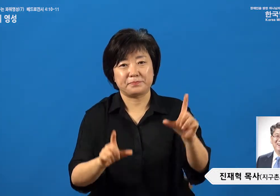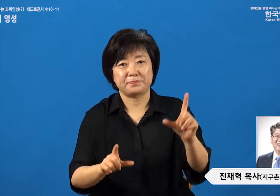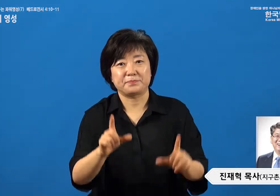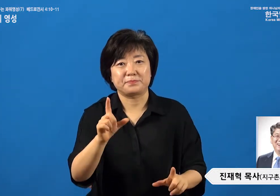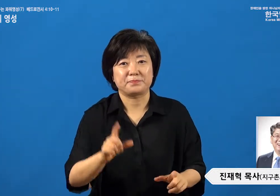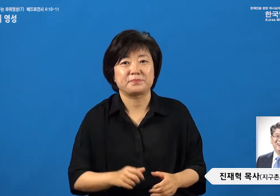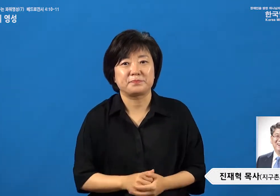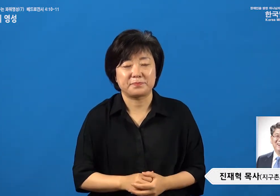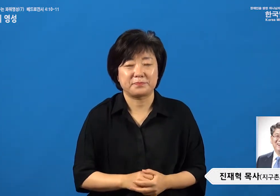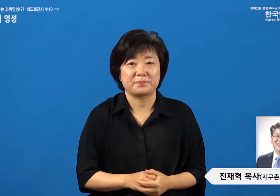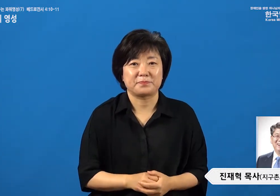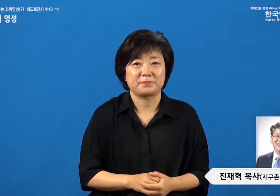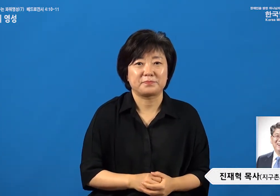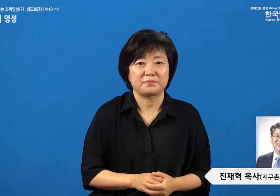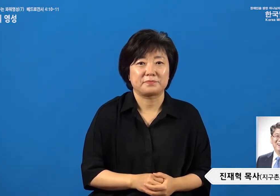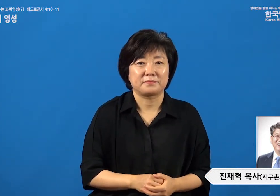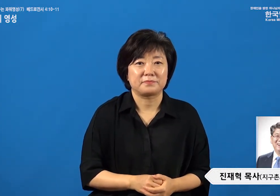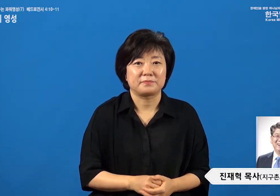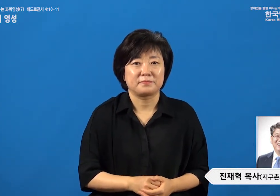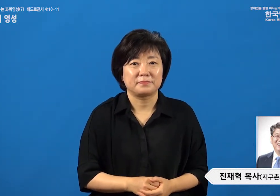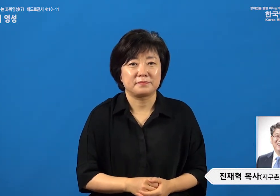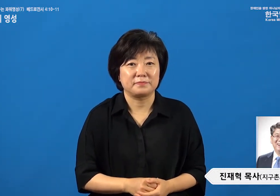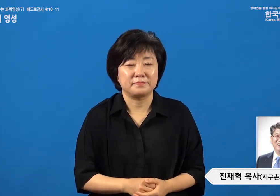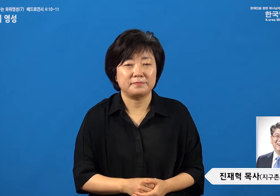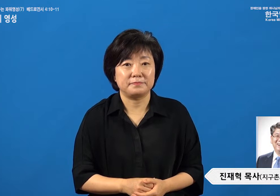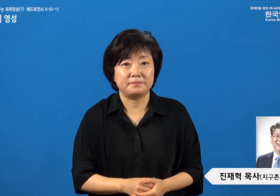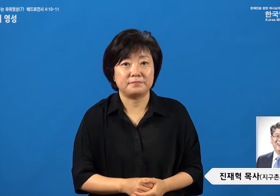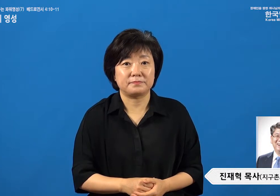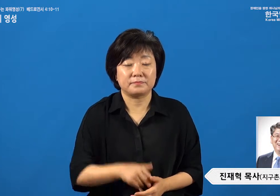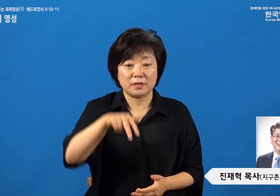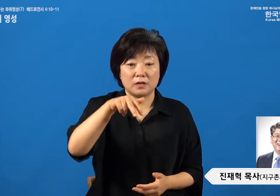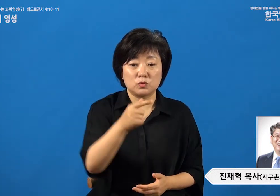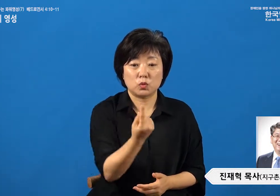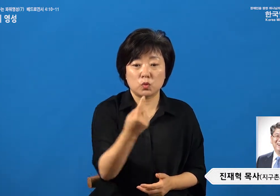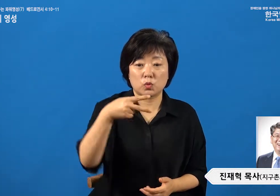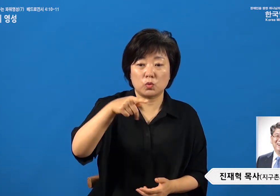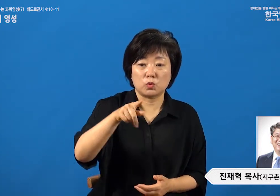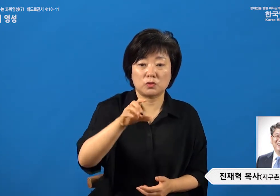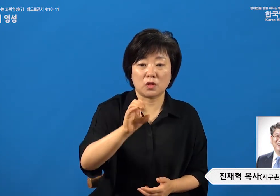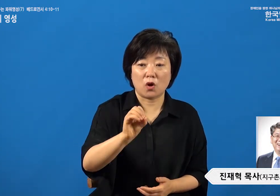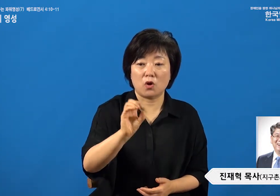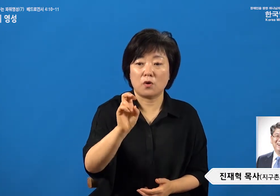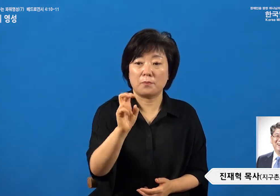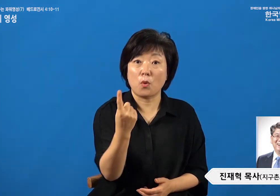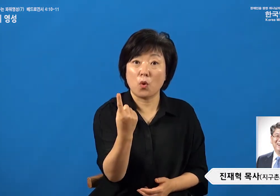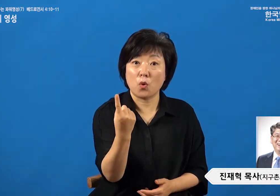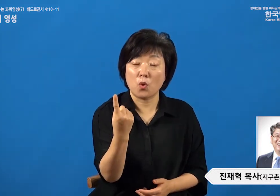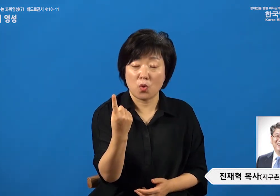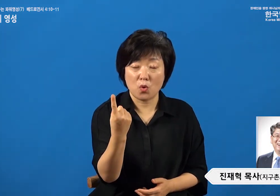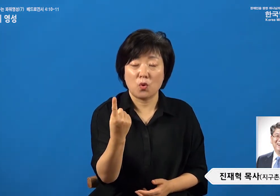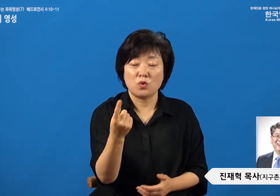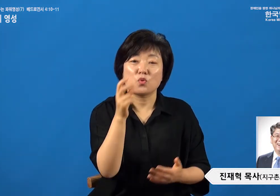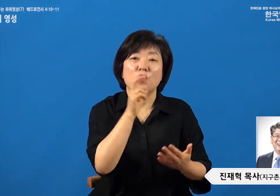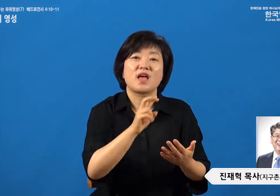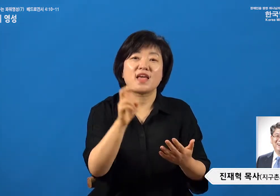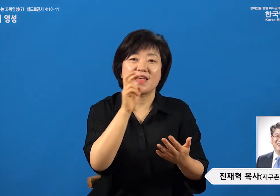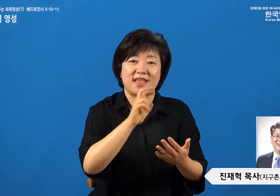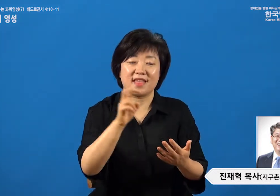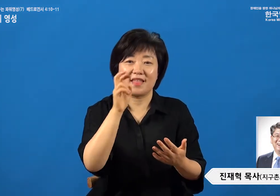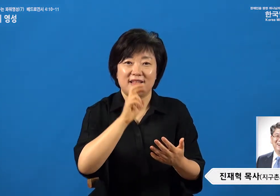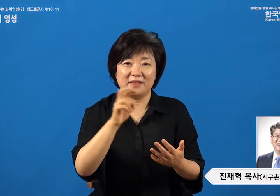것을 성경은 말씀하십니다. 조성모 씨의 노래를 통해서